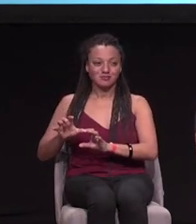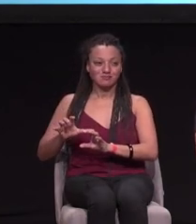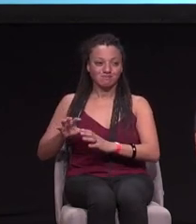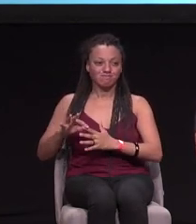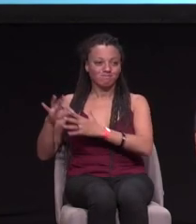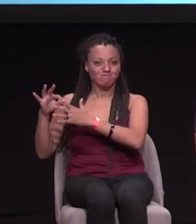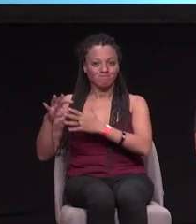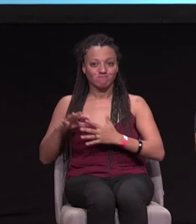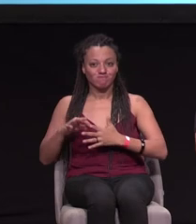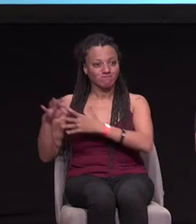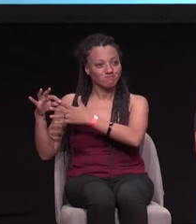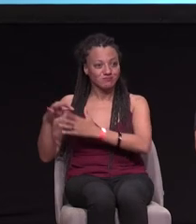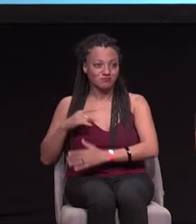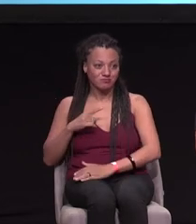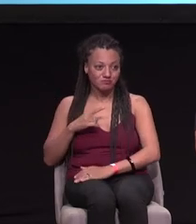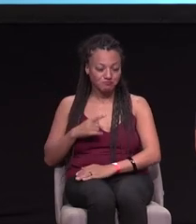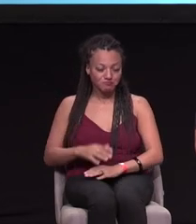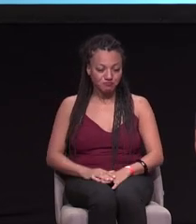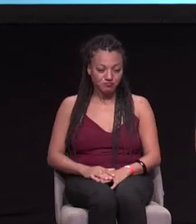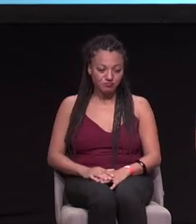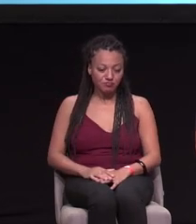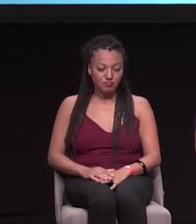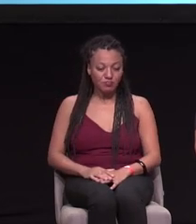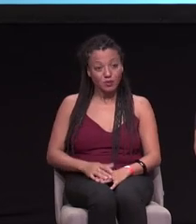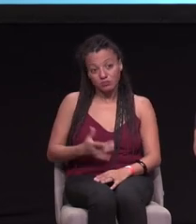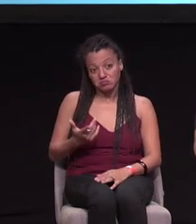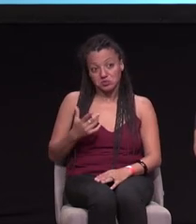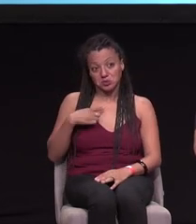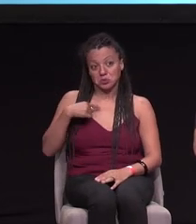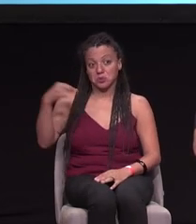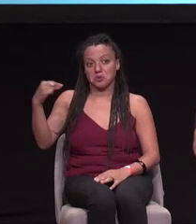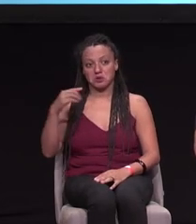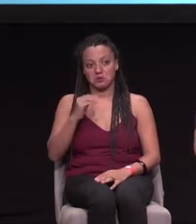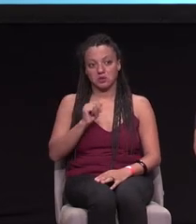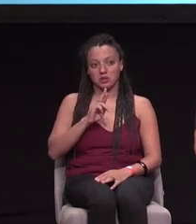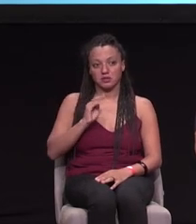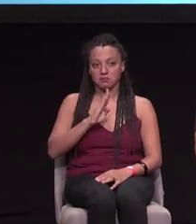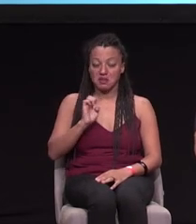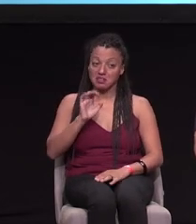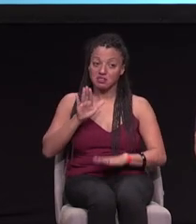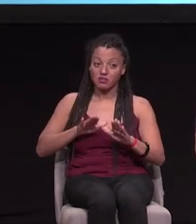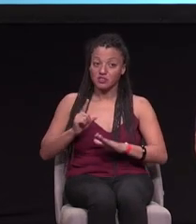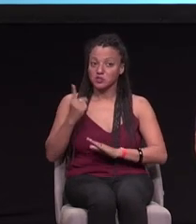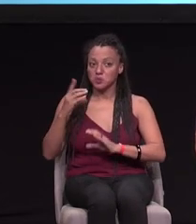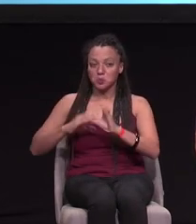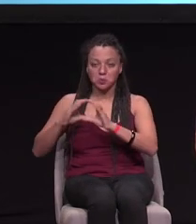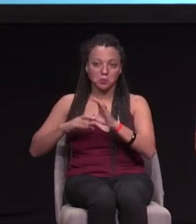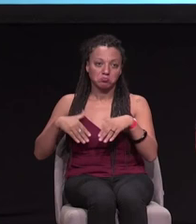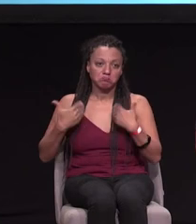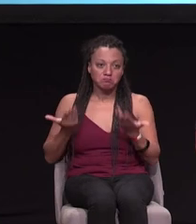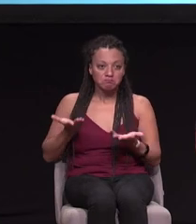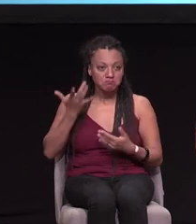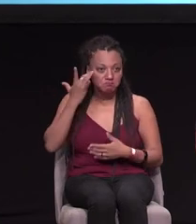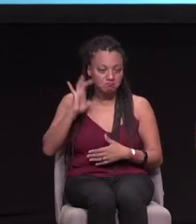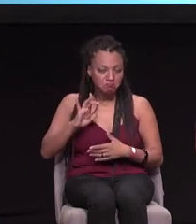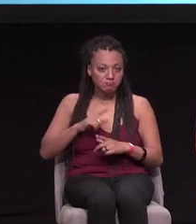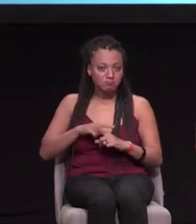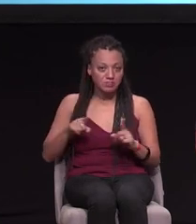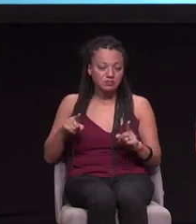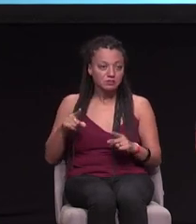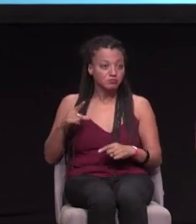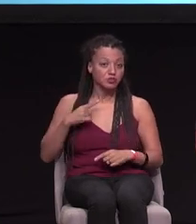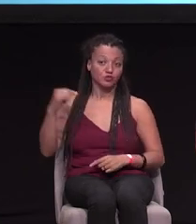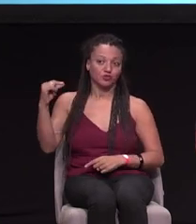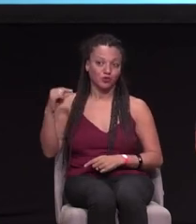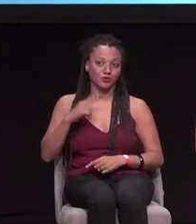essa é ele foi escolhido talvez tenha tido um concurso ou não né então acho que é